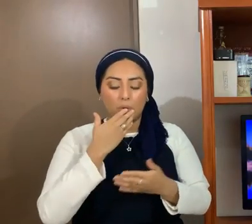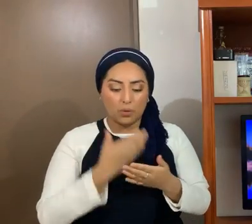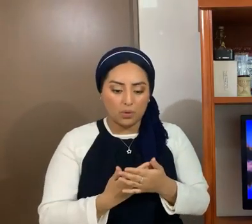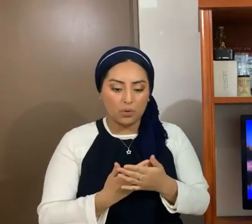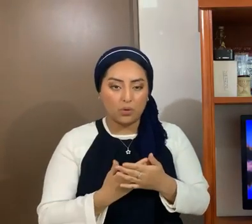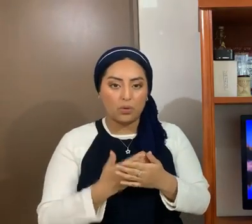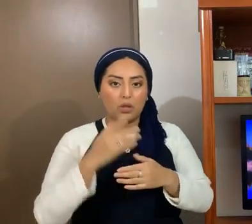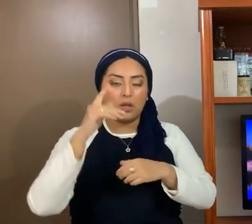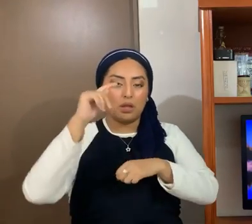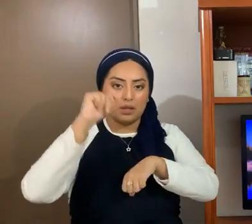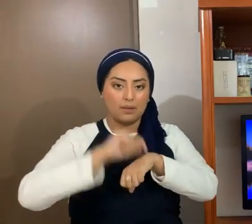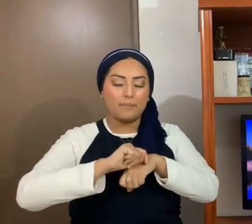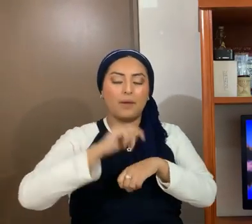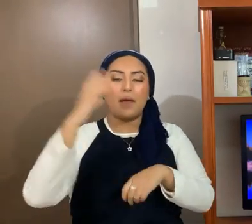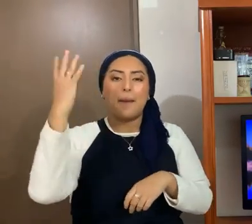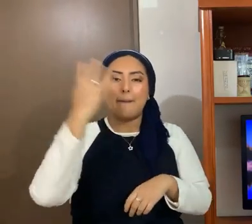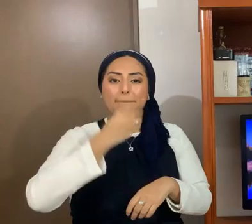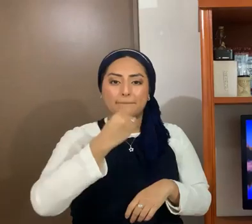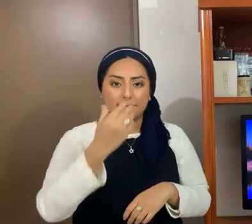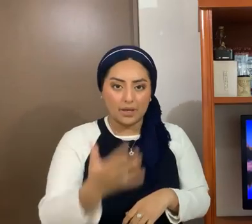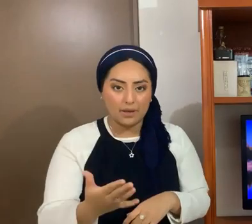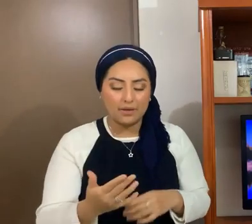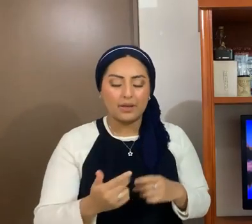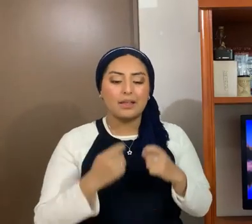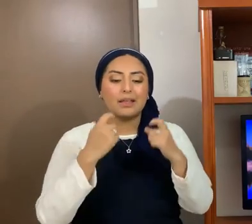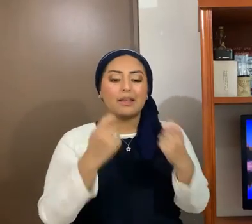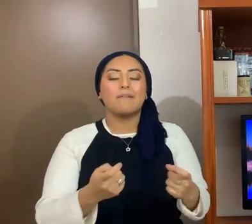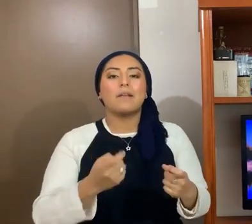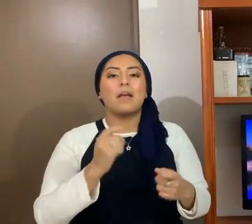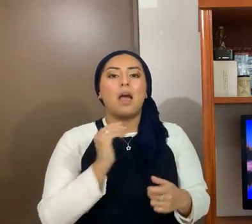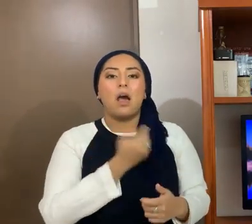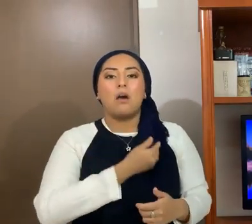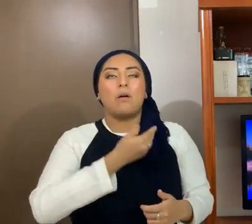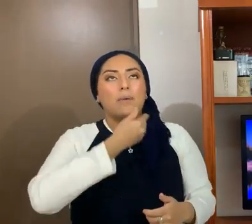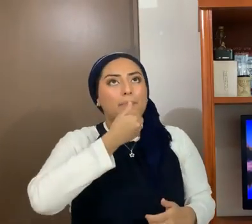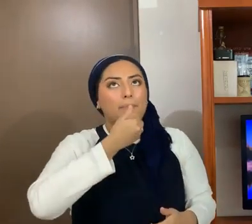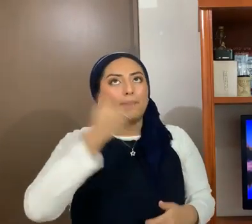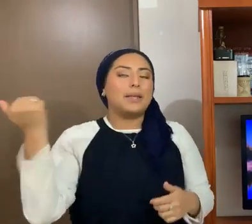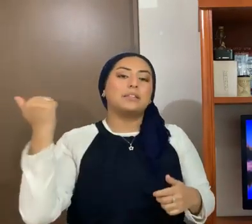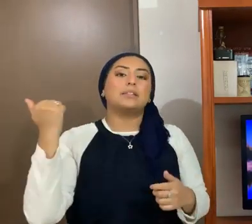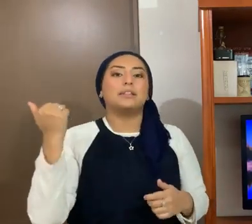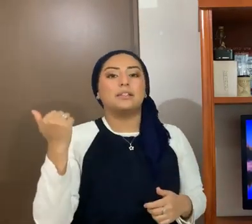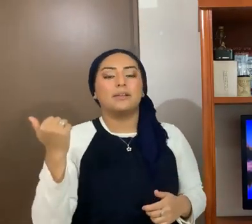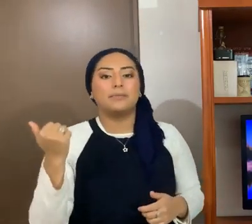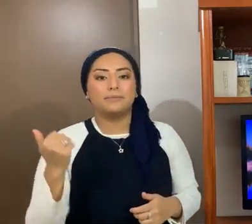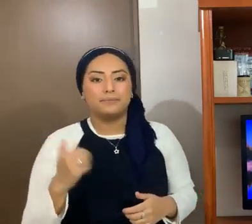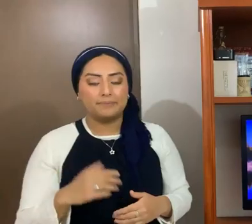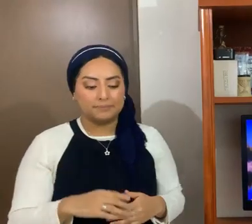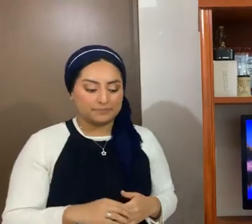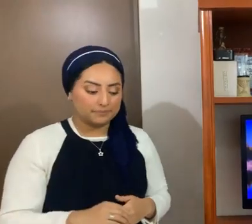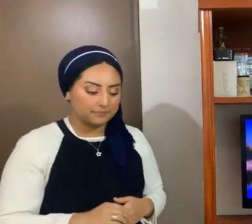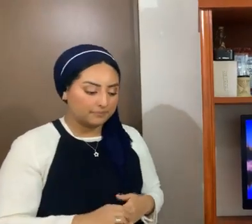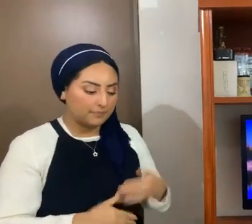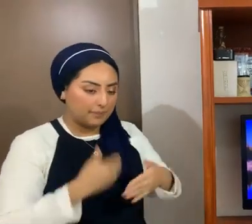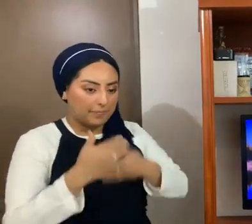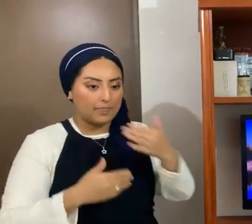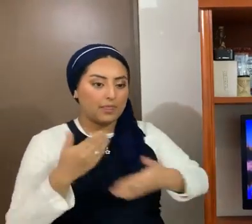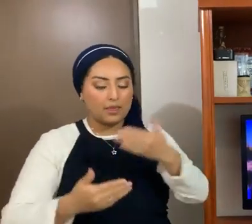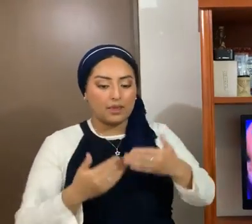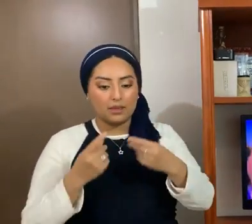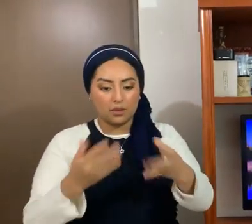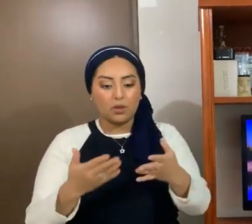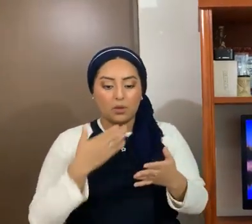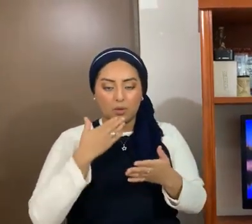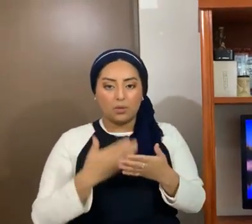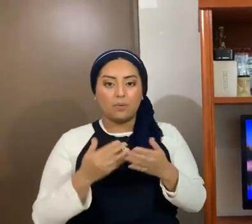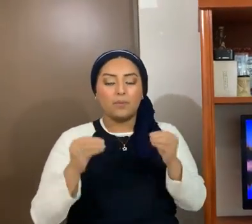templo embellecido, en dar el extra, un templo que está constantemente en desarrollo de cosas